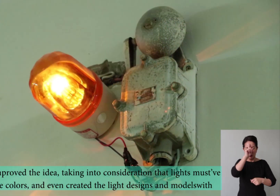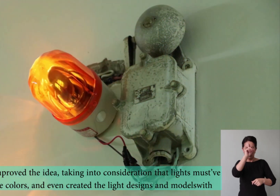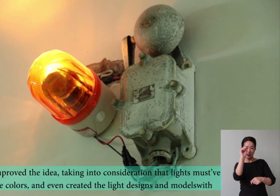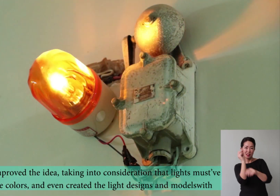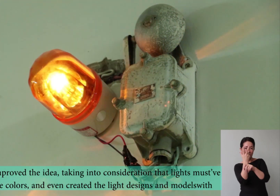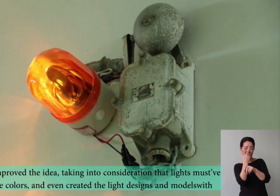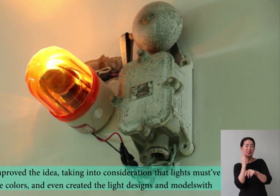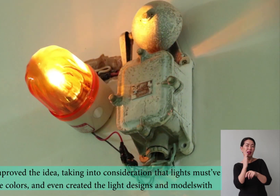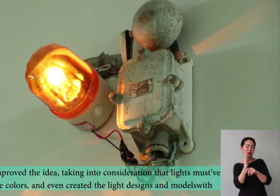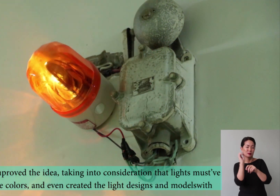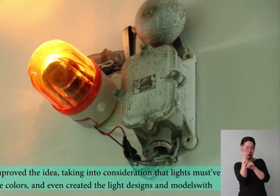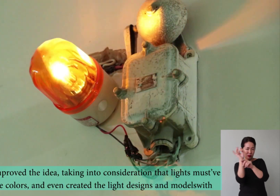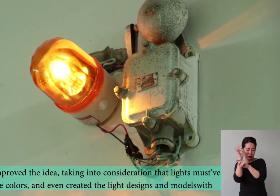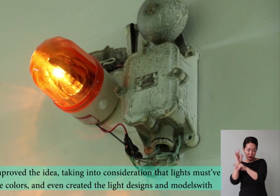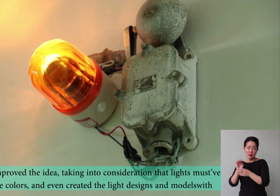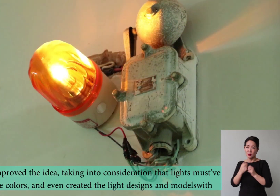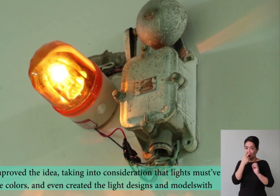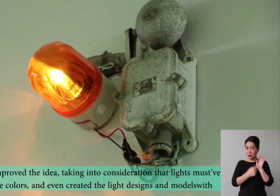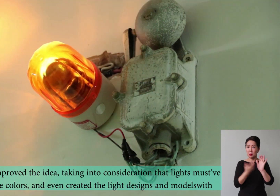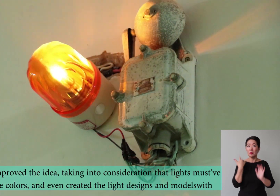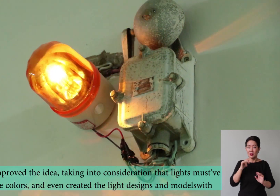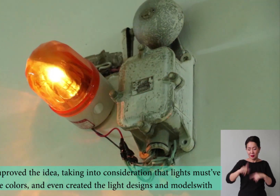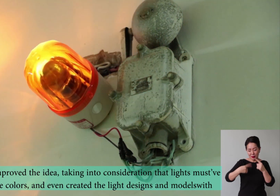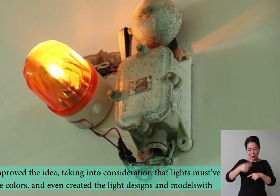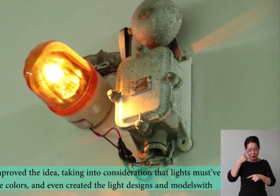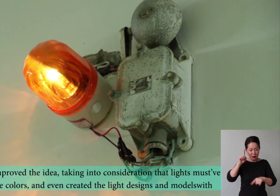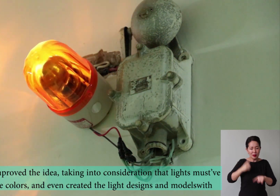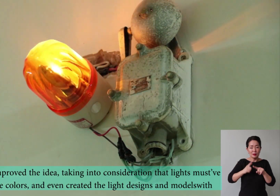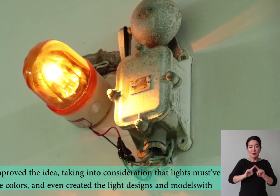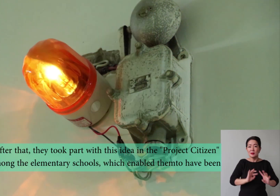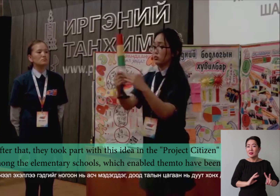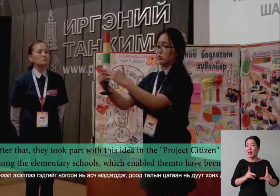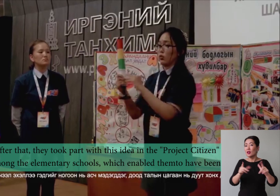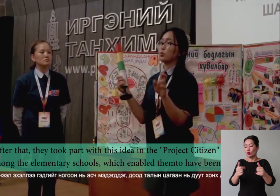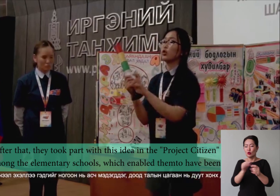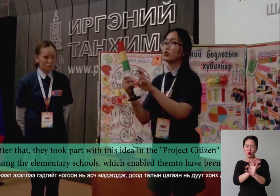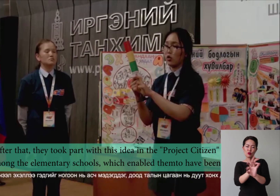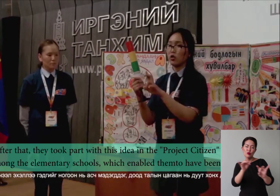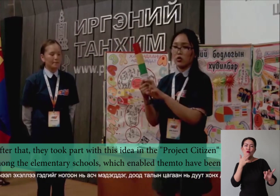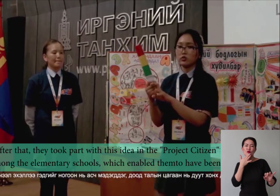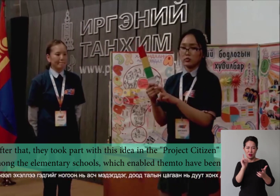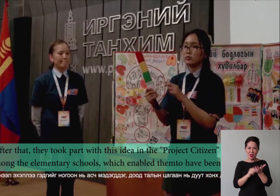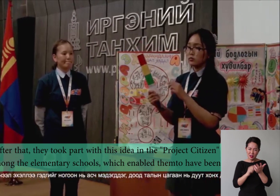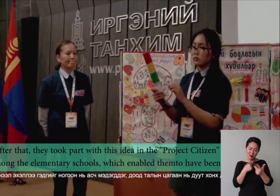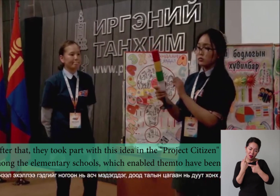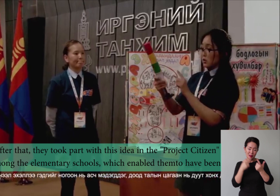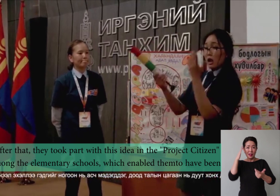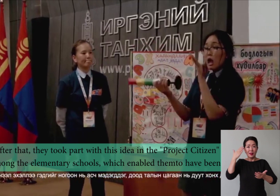сургуулийнхын коридорт байршуулсан байна. Дараа нь энэ санаагаа улам сайжруулж олон өнгө байх шаардлагатай гэж үзэв. Тэд энэ саналаа ерөнхий